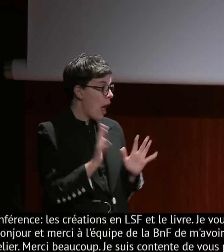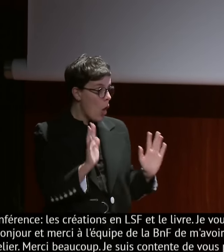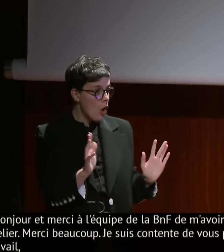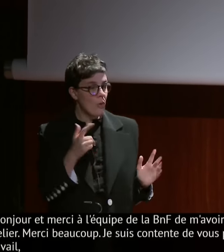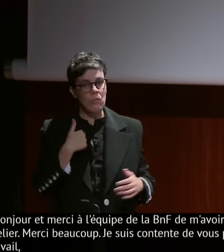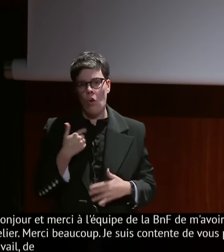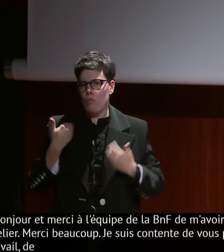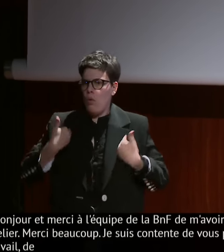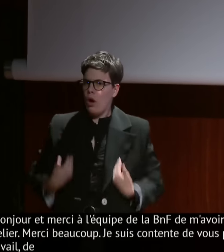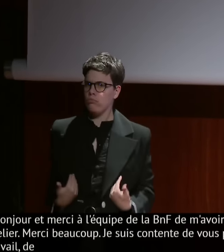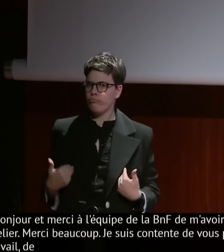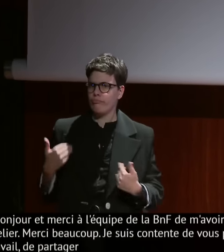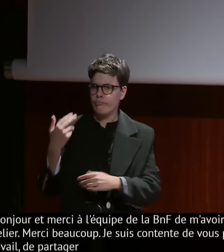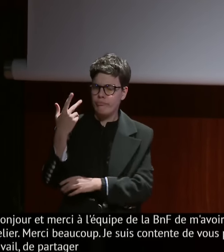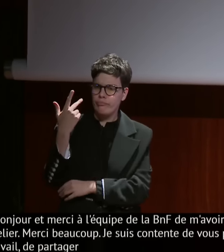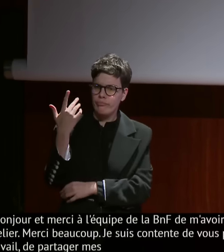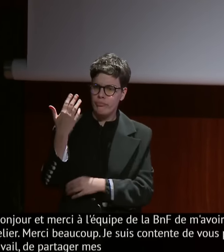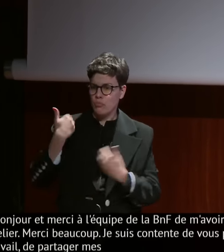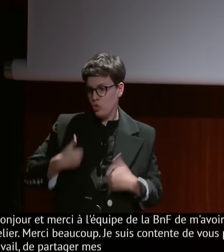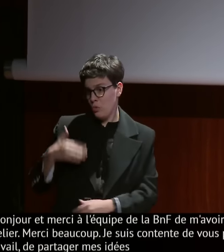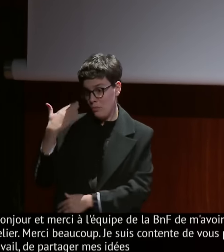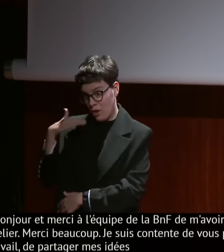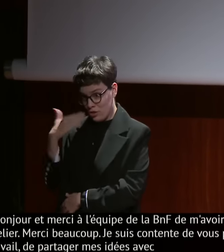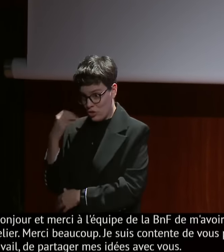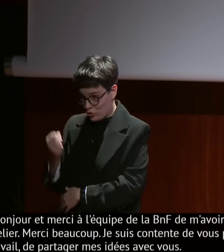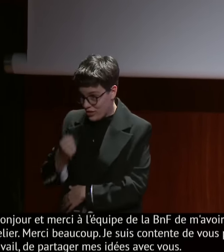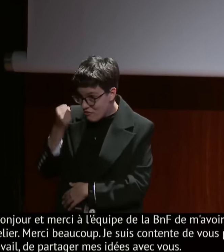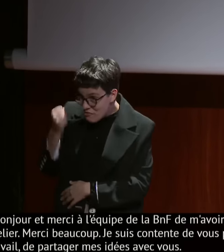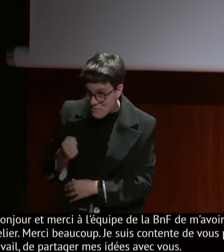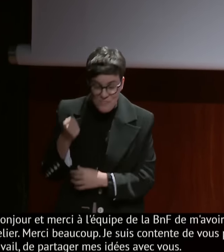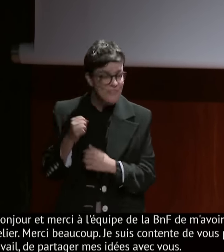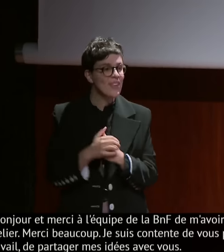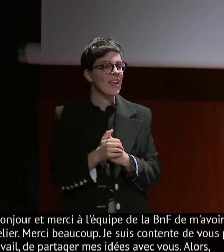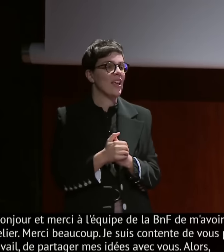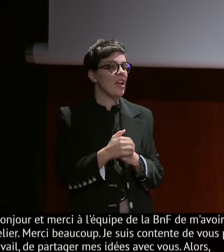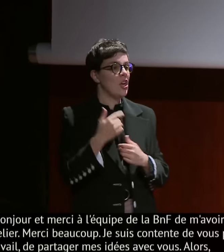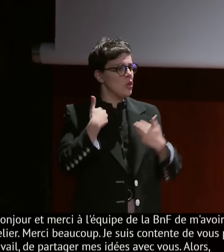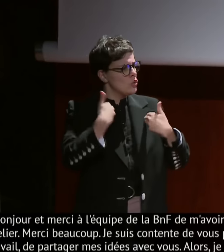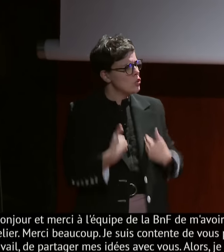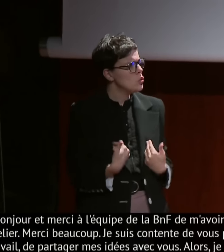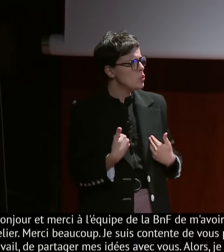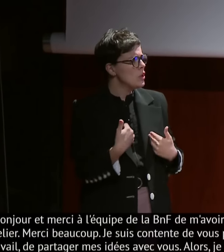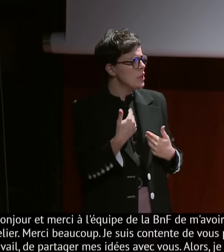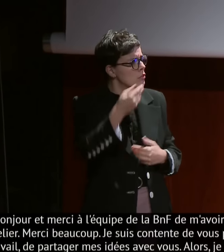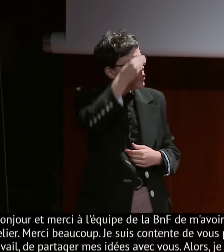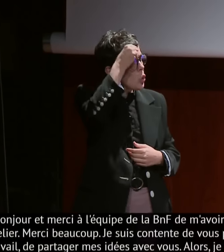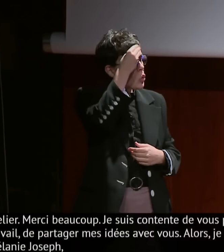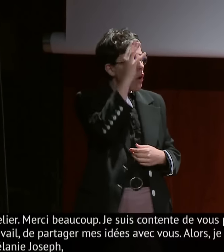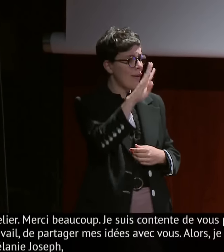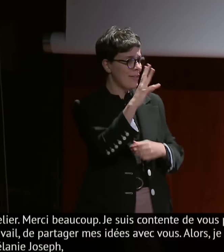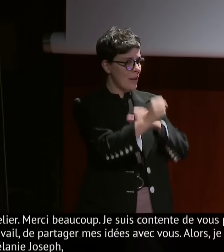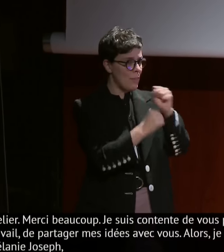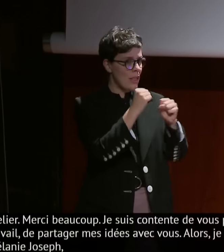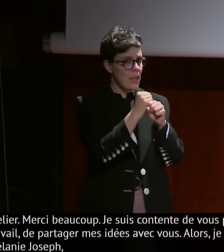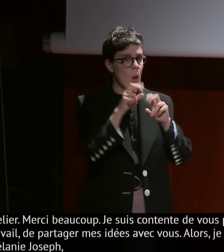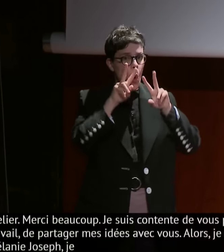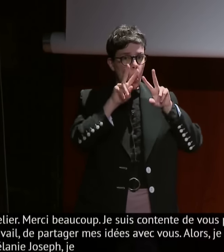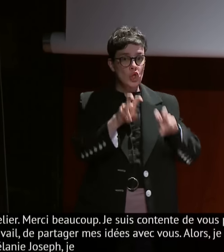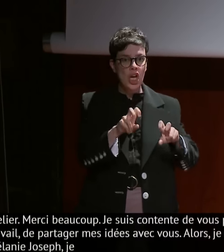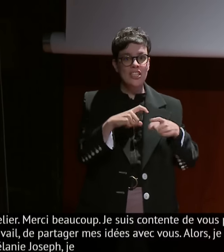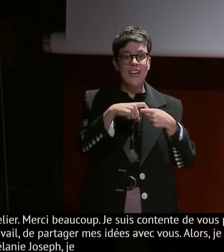partager mes idées avec vous. Alors, je m'appelle Mélanie Joseph. Je